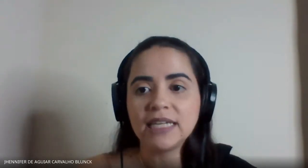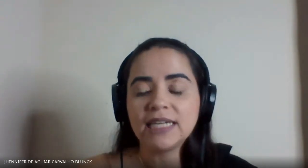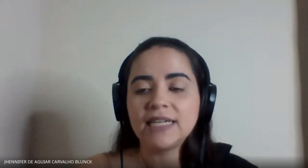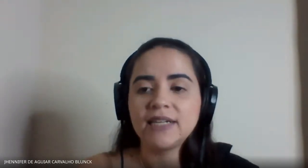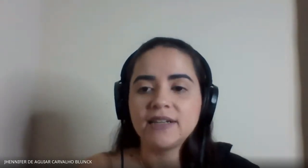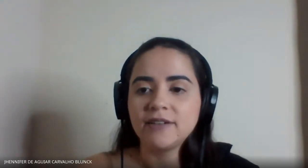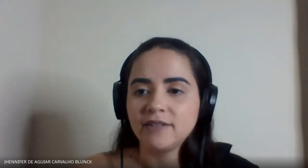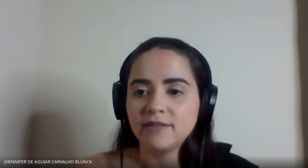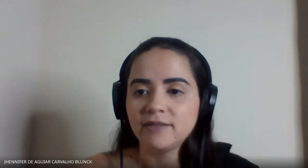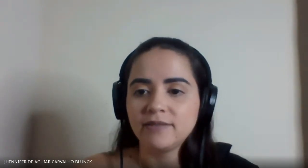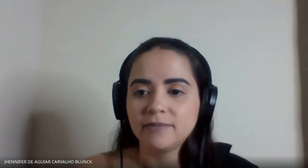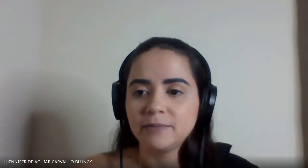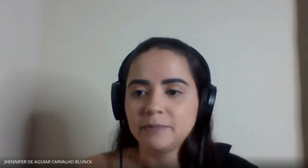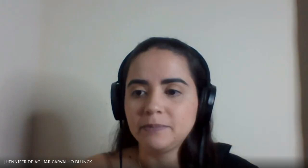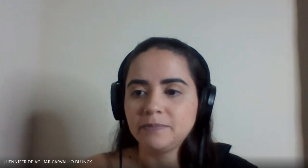nome.